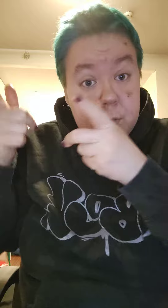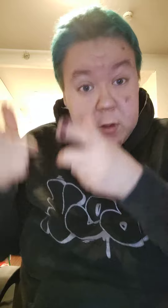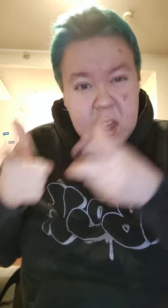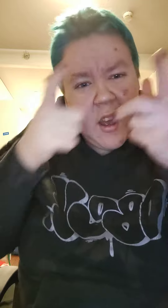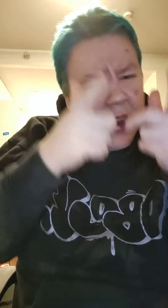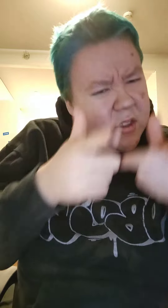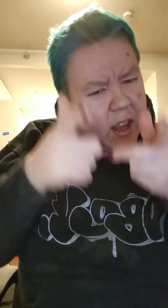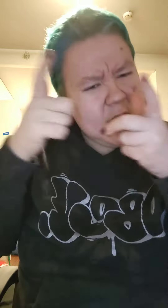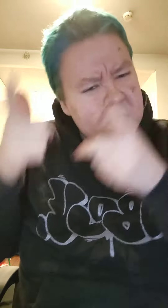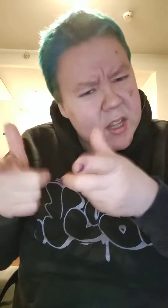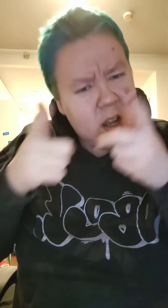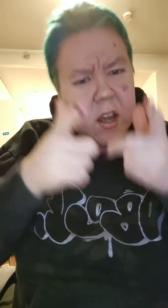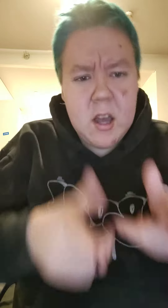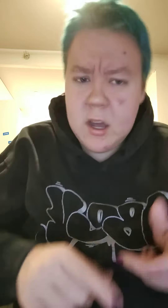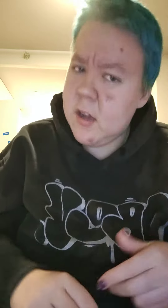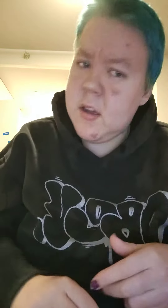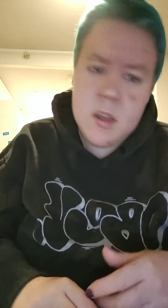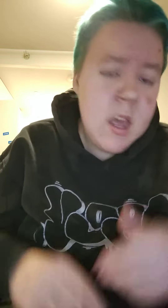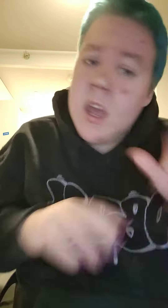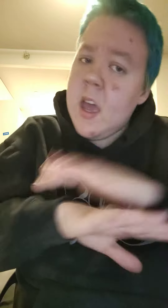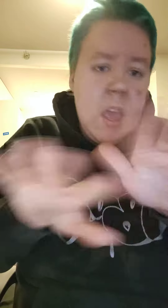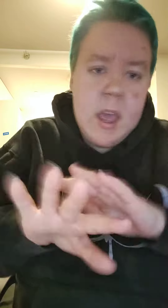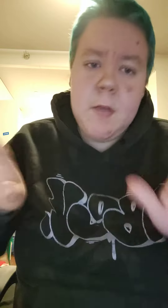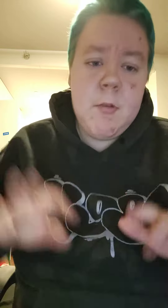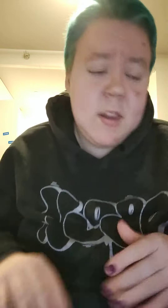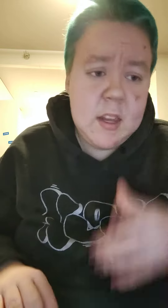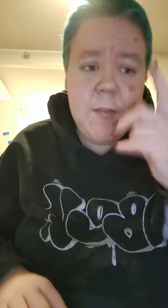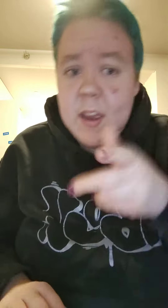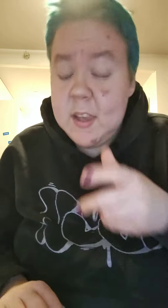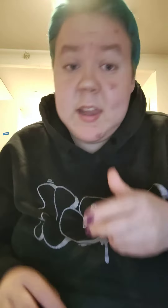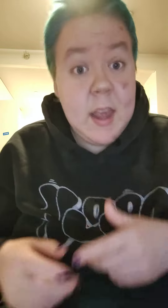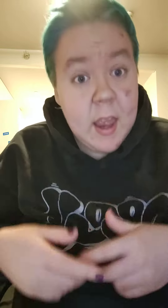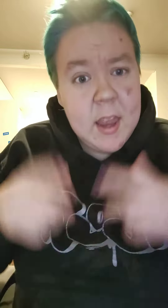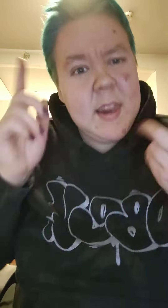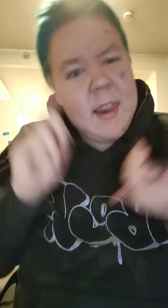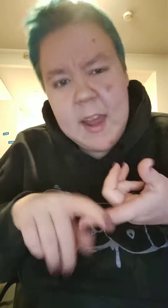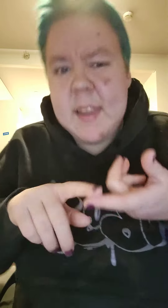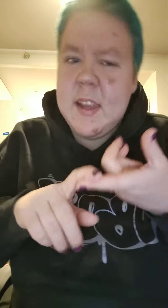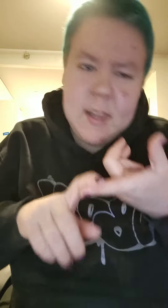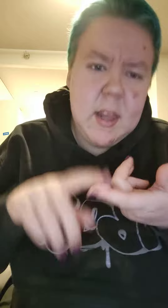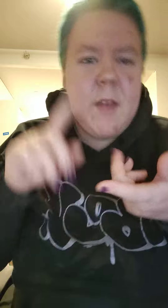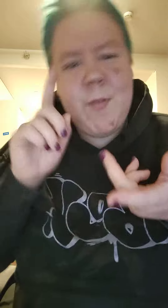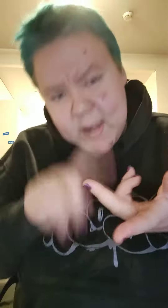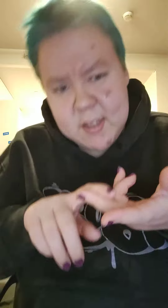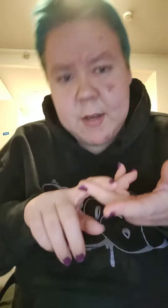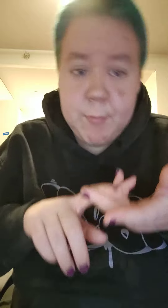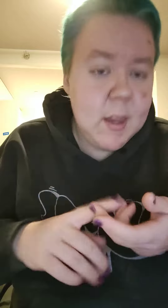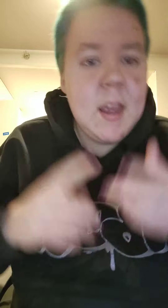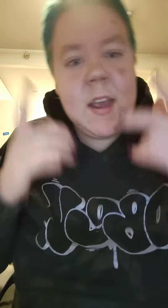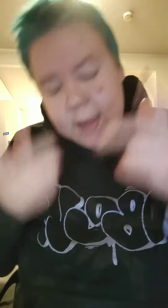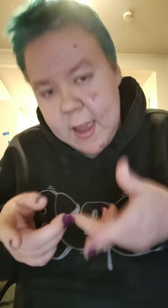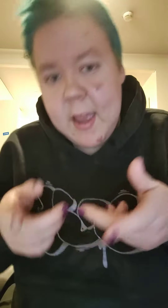ihmiset tekstakaa. Ei mulla teksti viestää, ei näyttää, mitä WhatsAppia